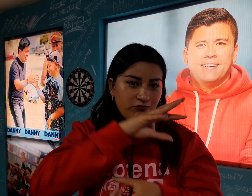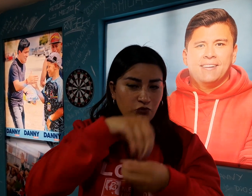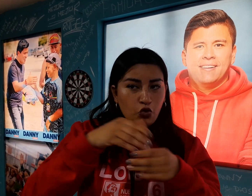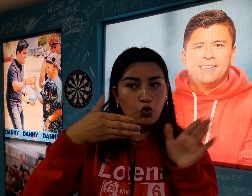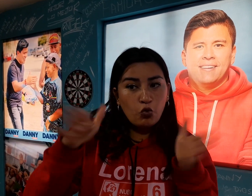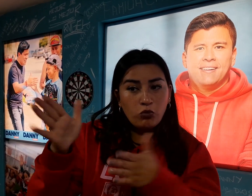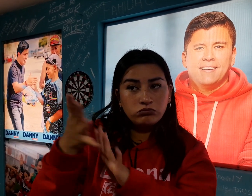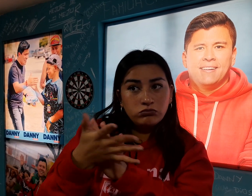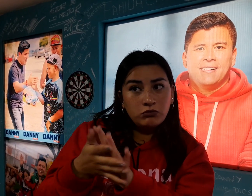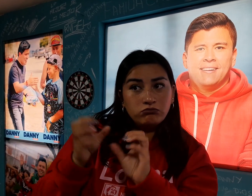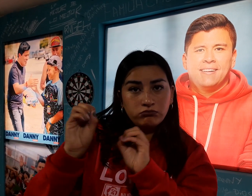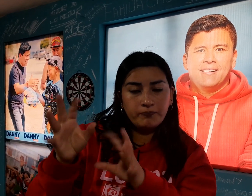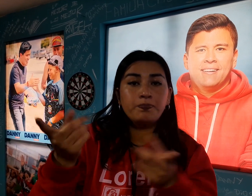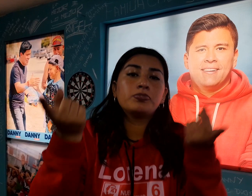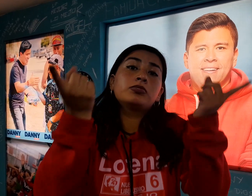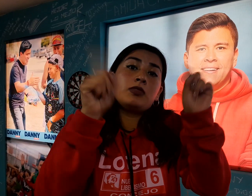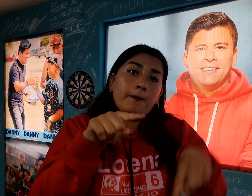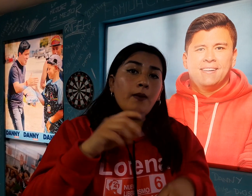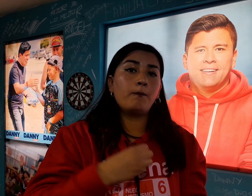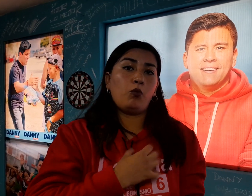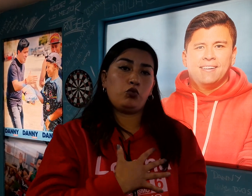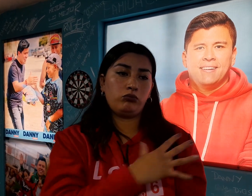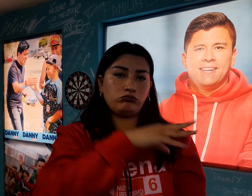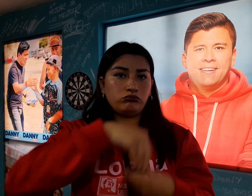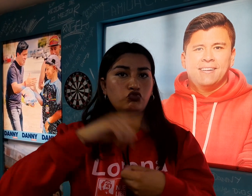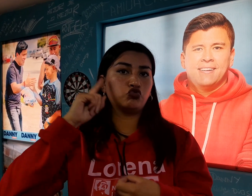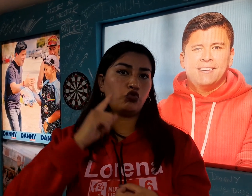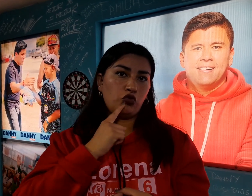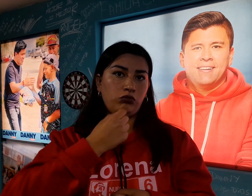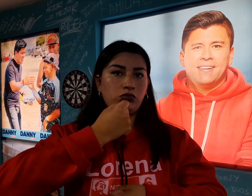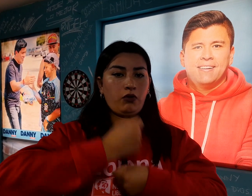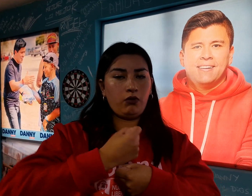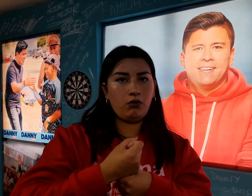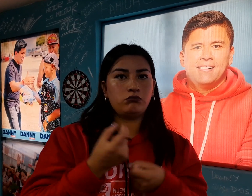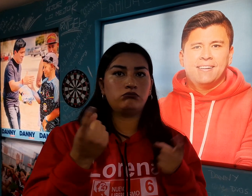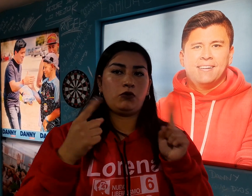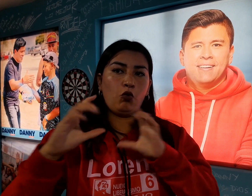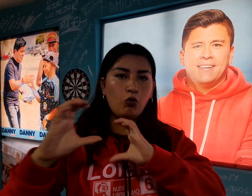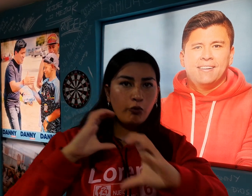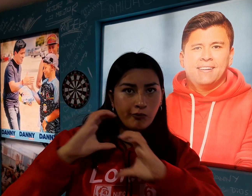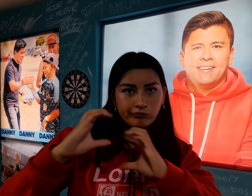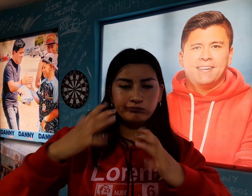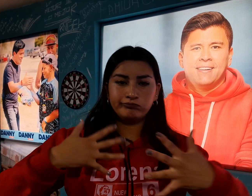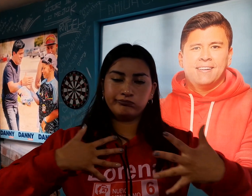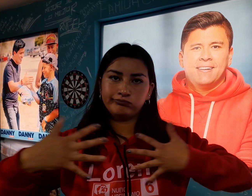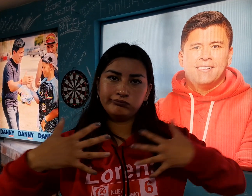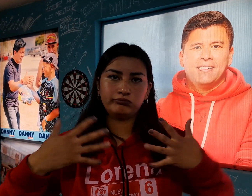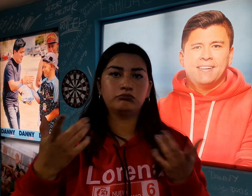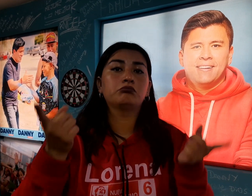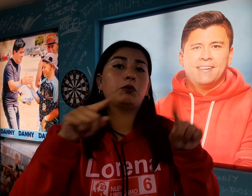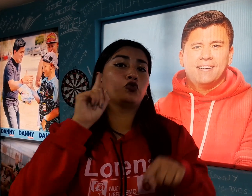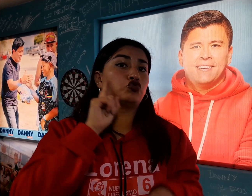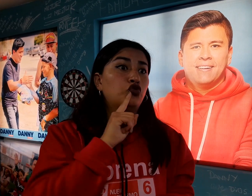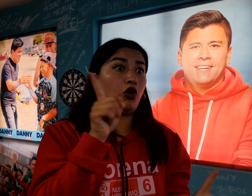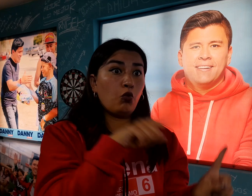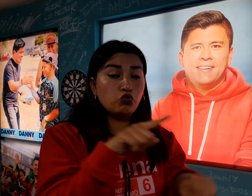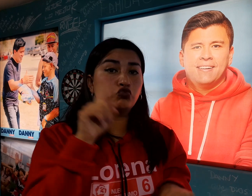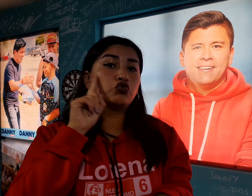escuchen, que son oyentes, aprendan la lengua de señas mediante cursos que se dicten, ¿sí? También la inclusión de personas sordas en los